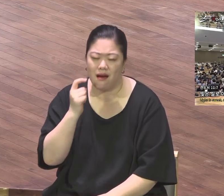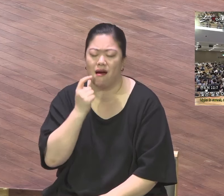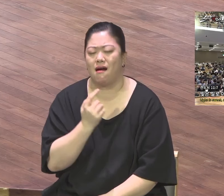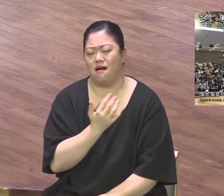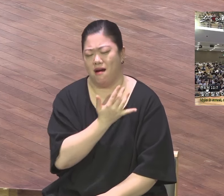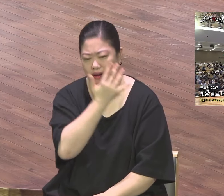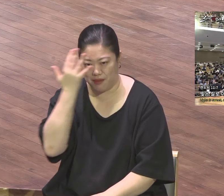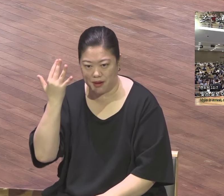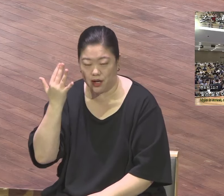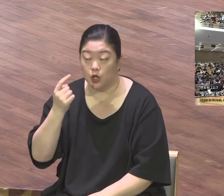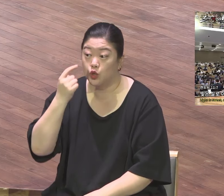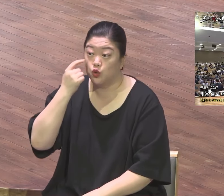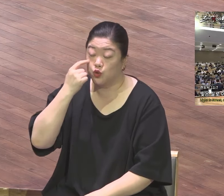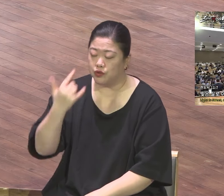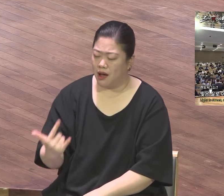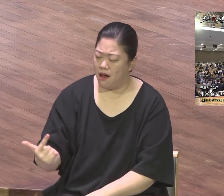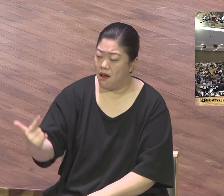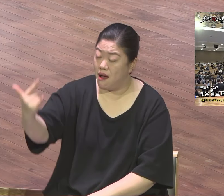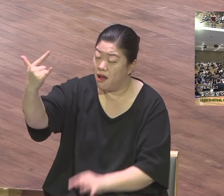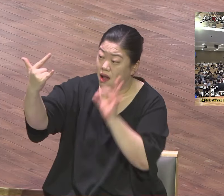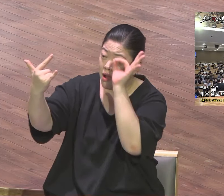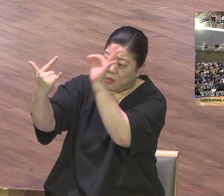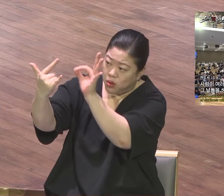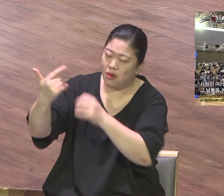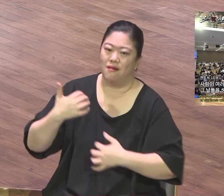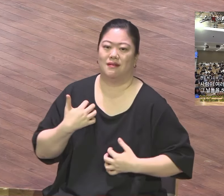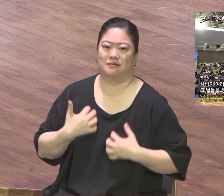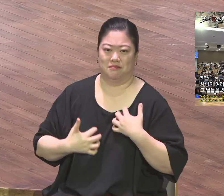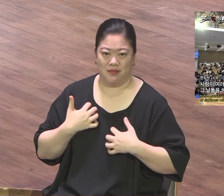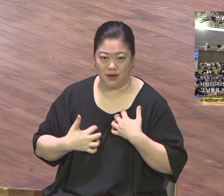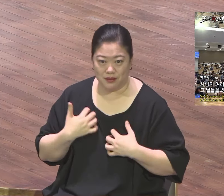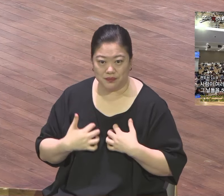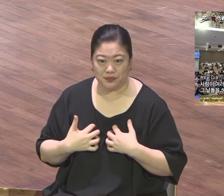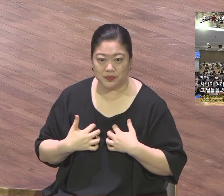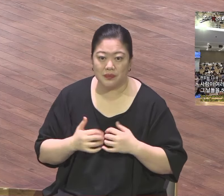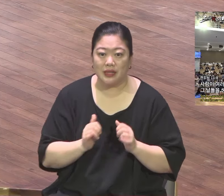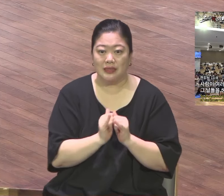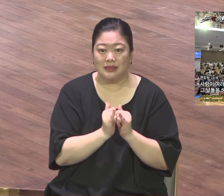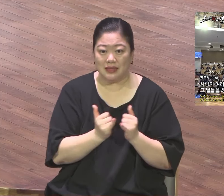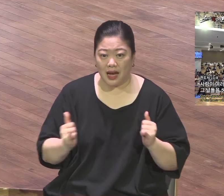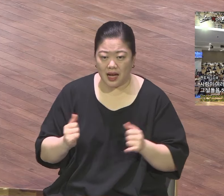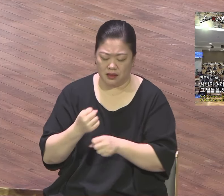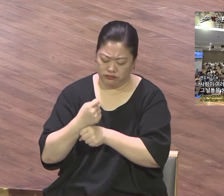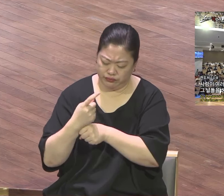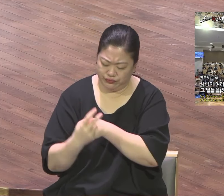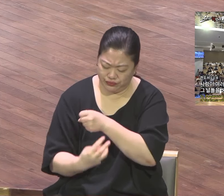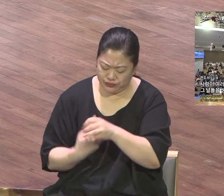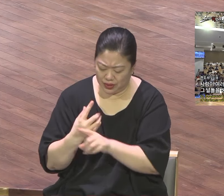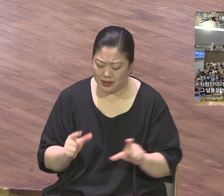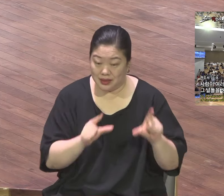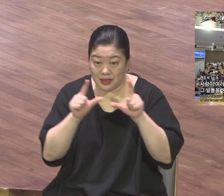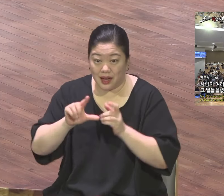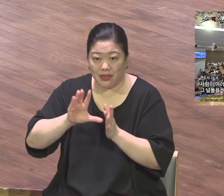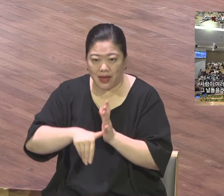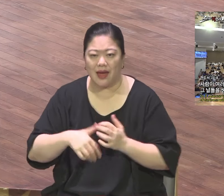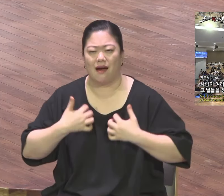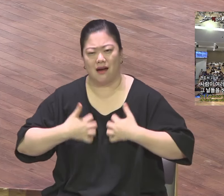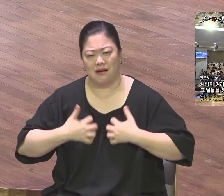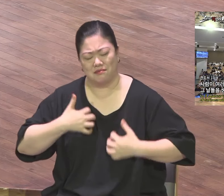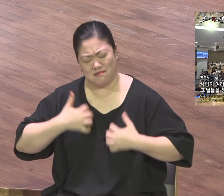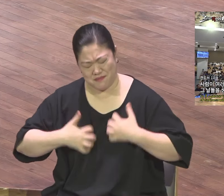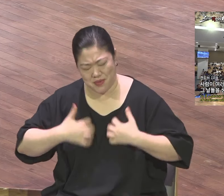것이라 눈으로 해를 보는 것이 즐거운 일이로다. 사람이 여러 해를 살면 항상